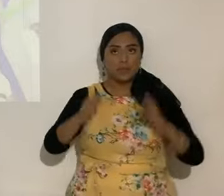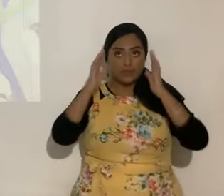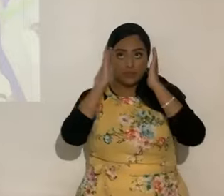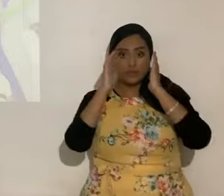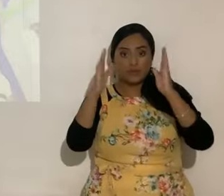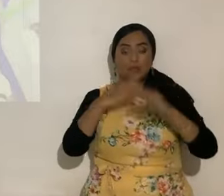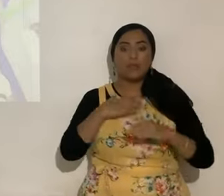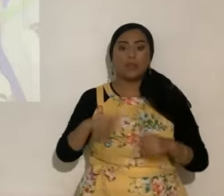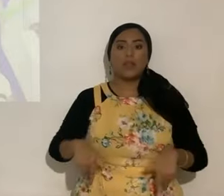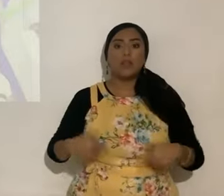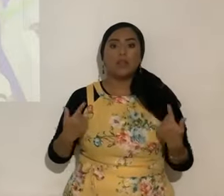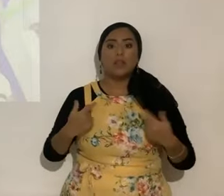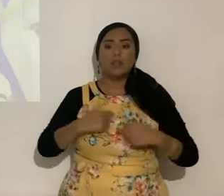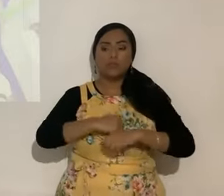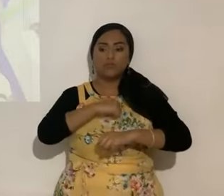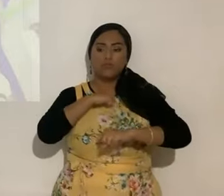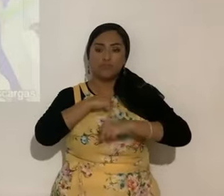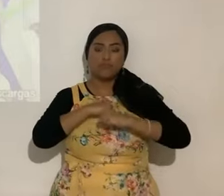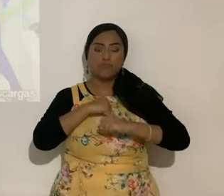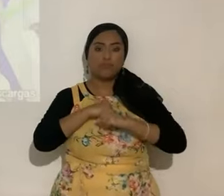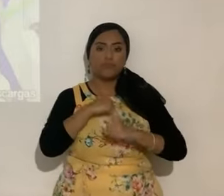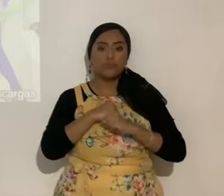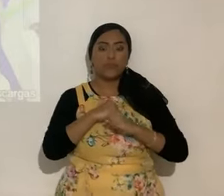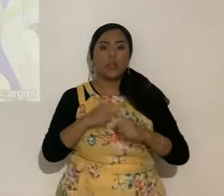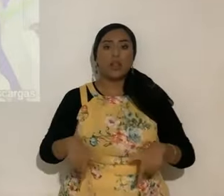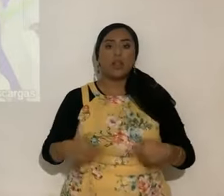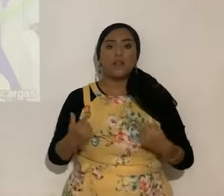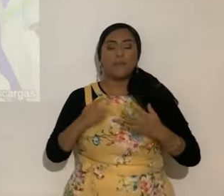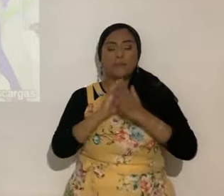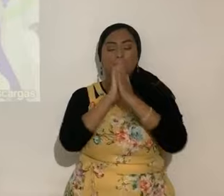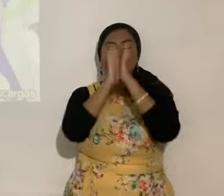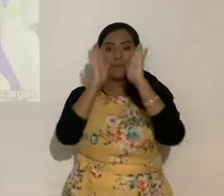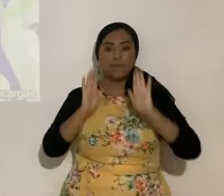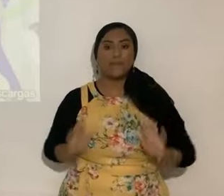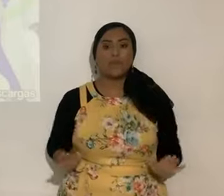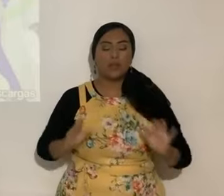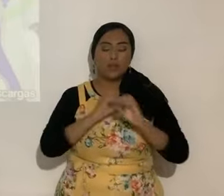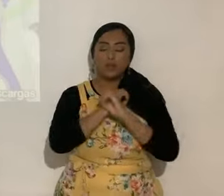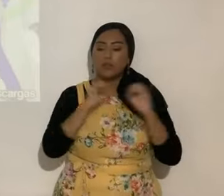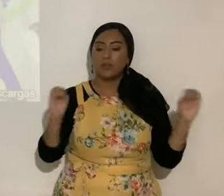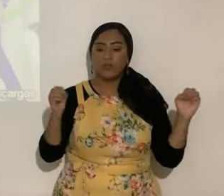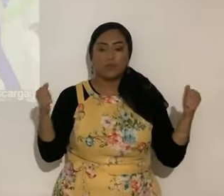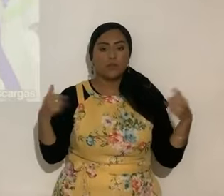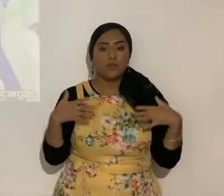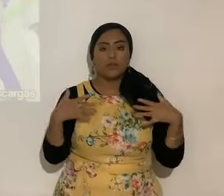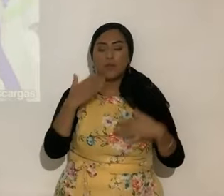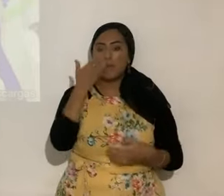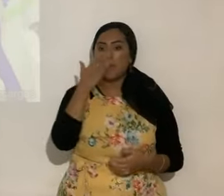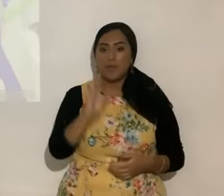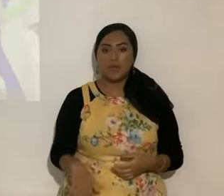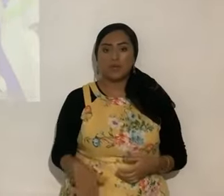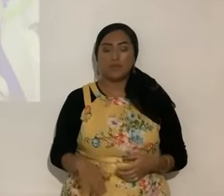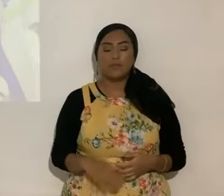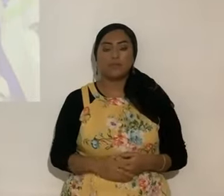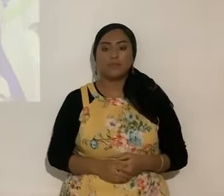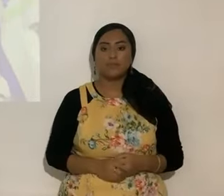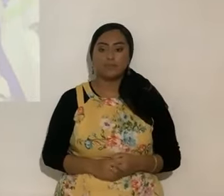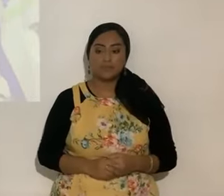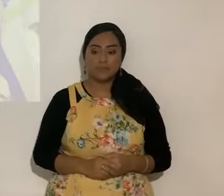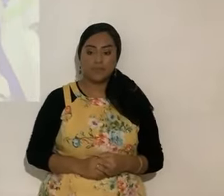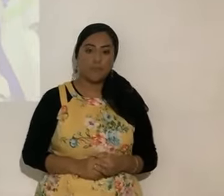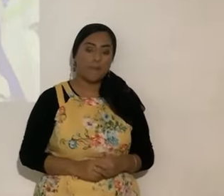habitará confiadamente y vivirá tranquilo sin temor del mal. A ver, vamos a leerlo más fuerte.